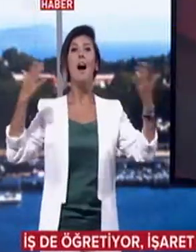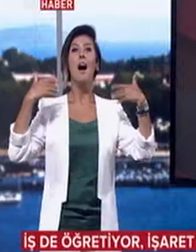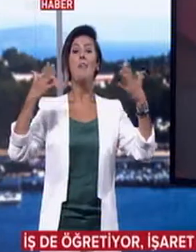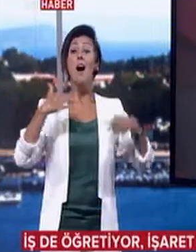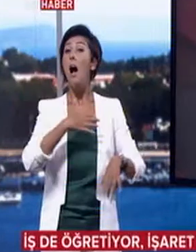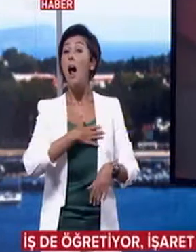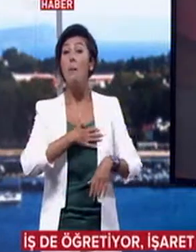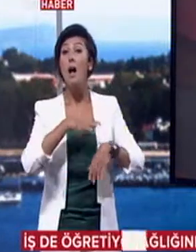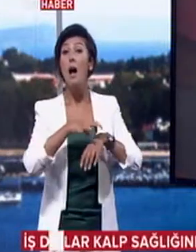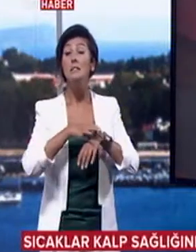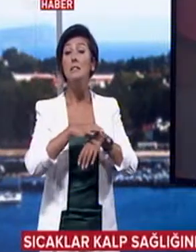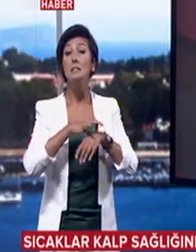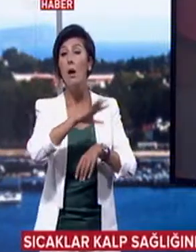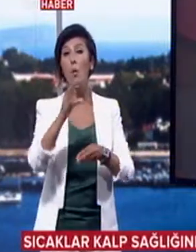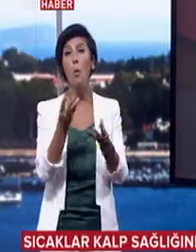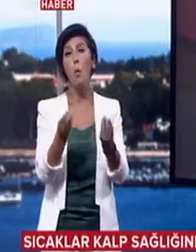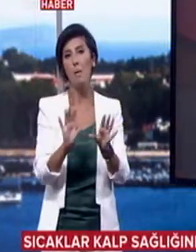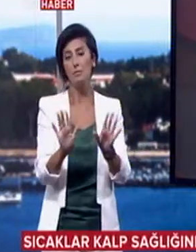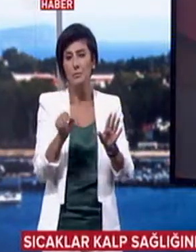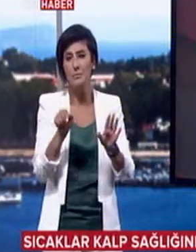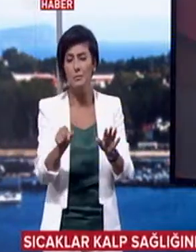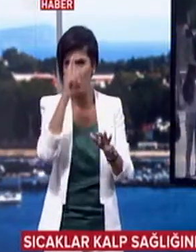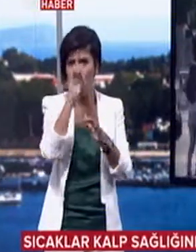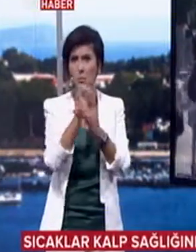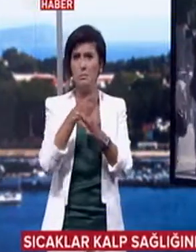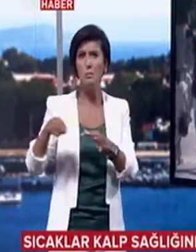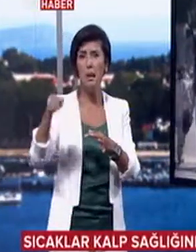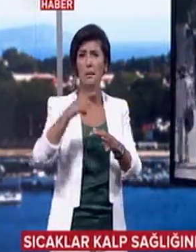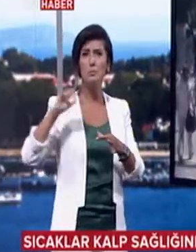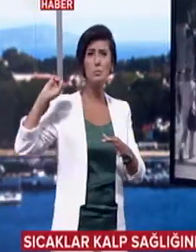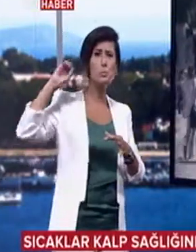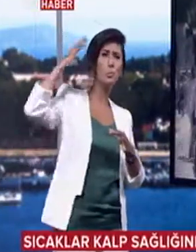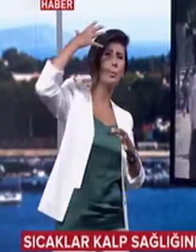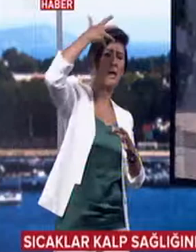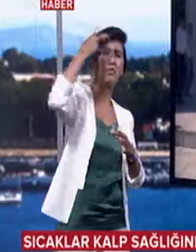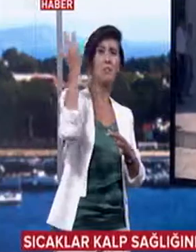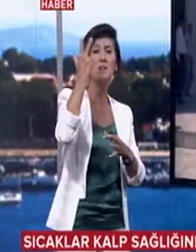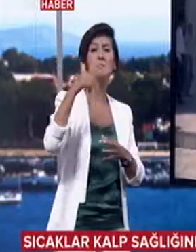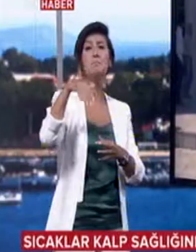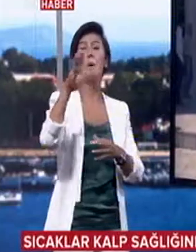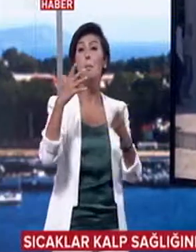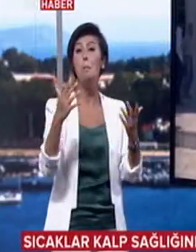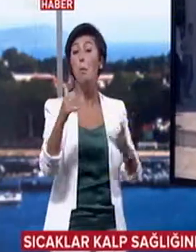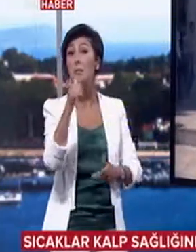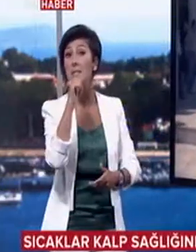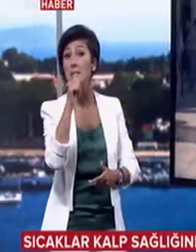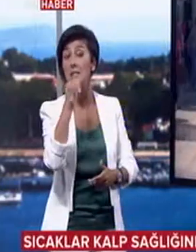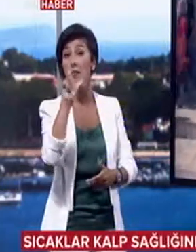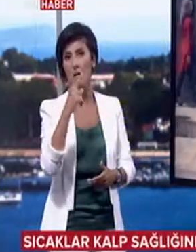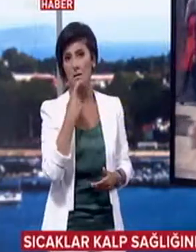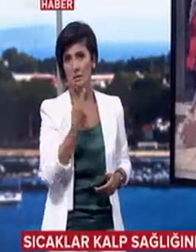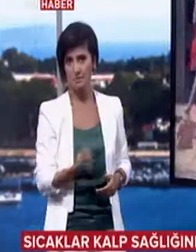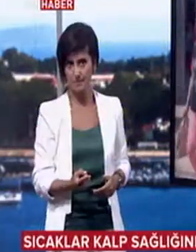Sıcak havalar kalp hastalarını olumsuz etkiliyor. Uzmanlar güneşte fazla dolaşılmaması ve bol sıvı tüketilmesi